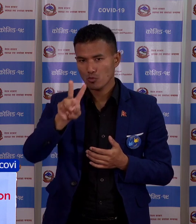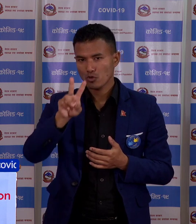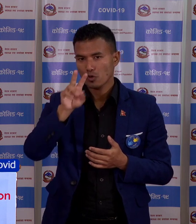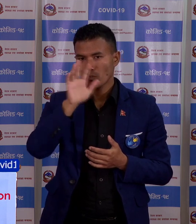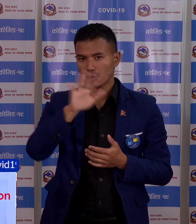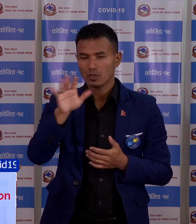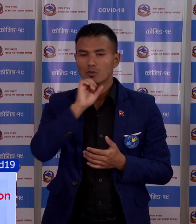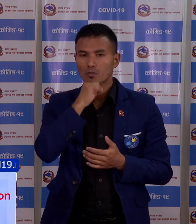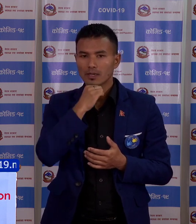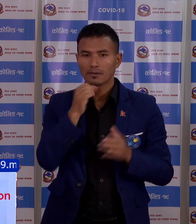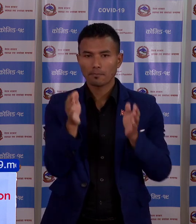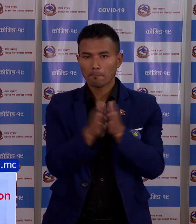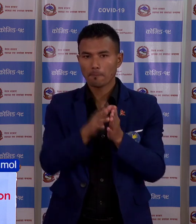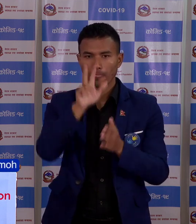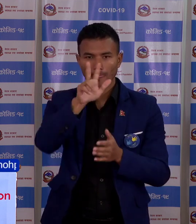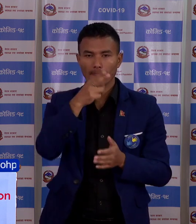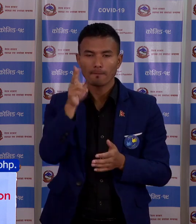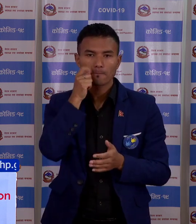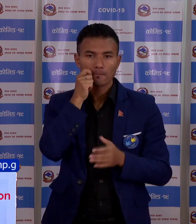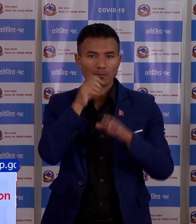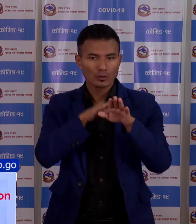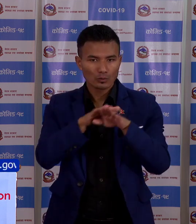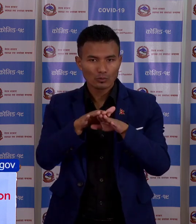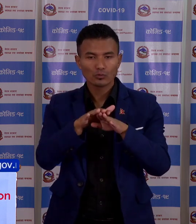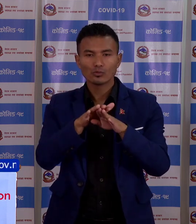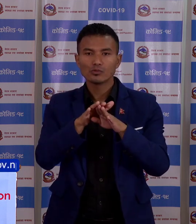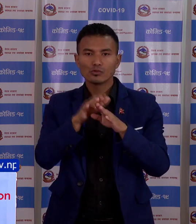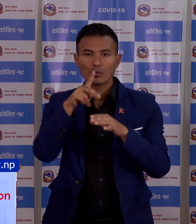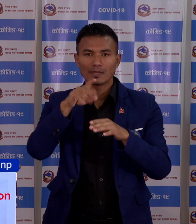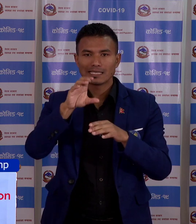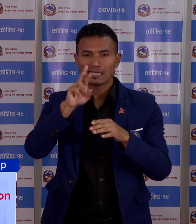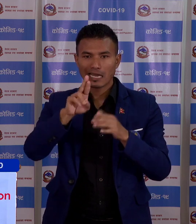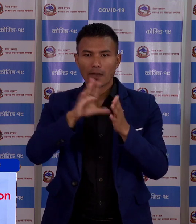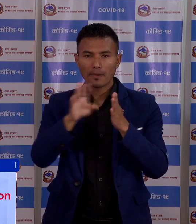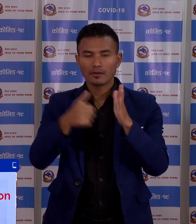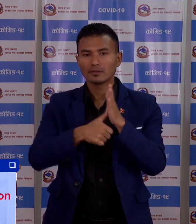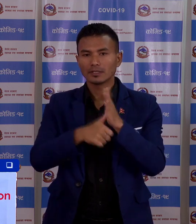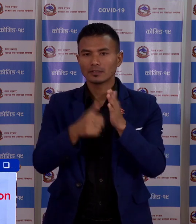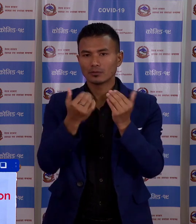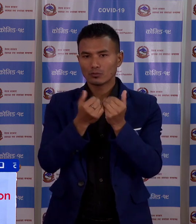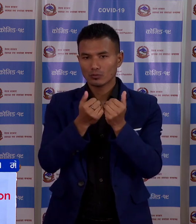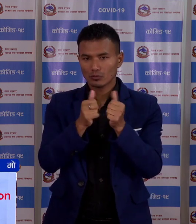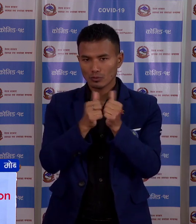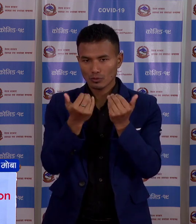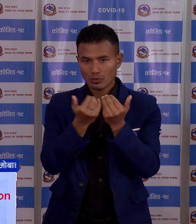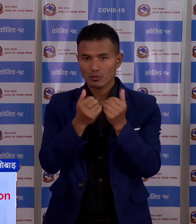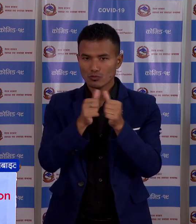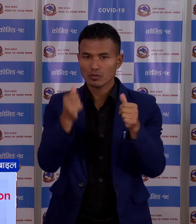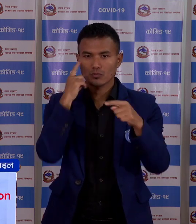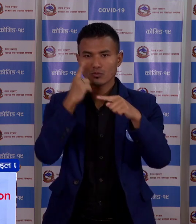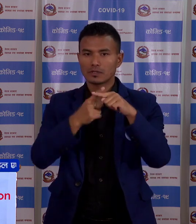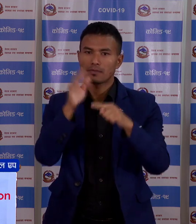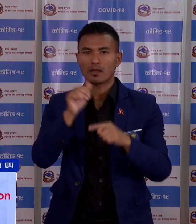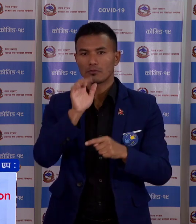रो 25 बर्षिया गरी आठ जाना पुरुष अरू को PCR वी दिवाट गरियेको परिक्षेन पोजेटिव